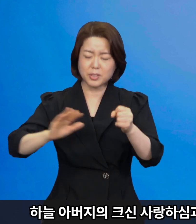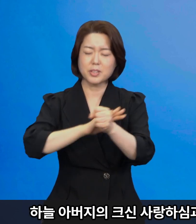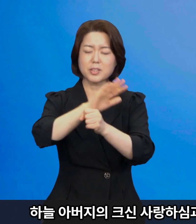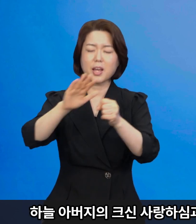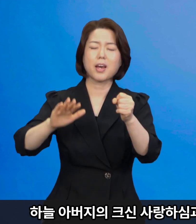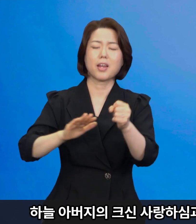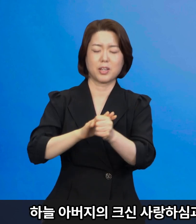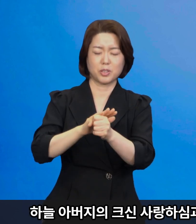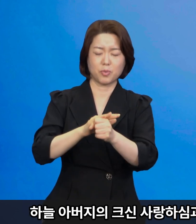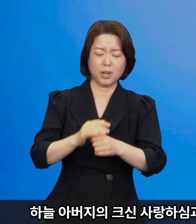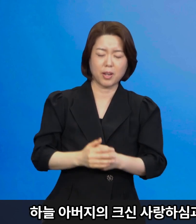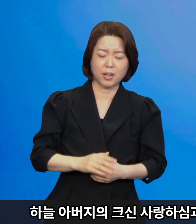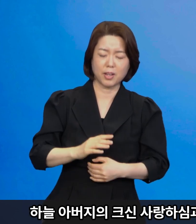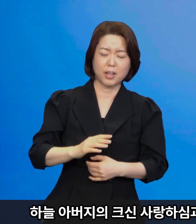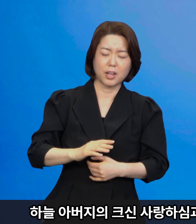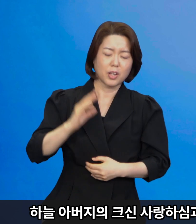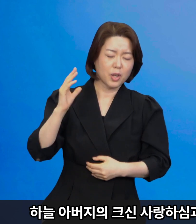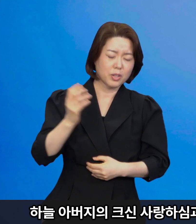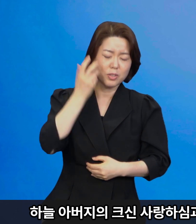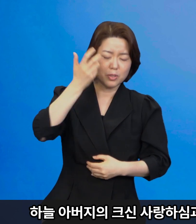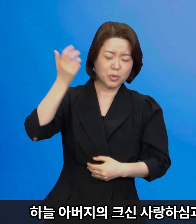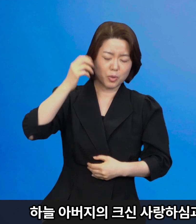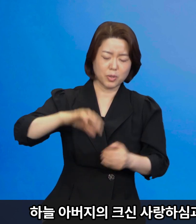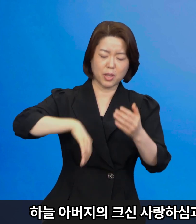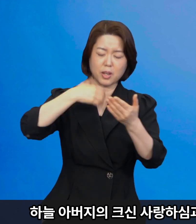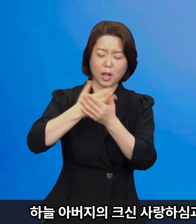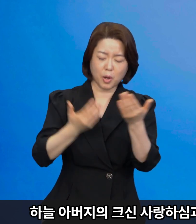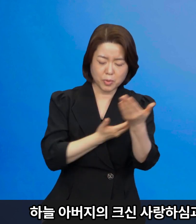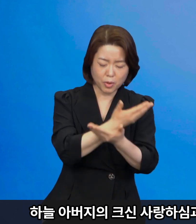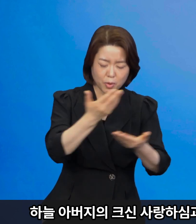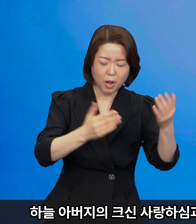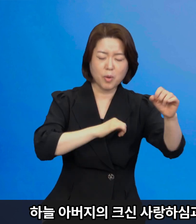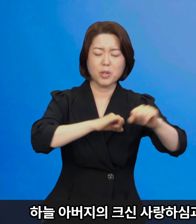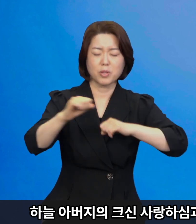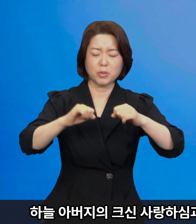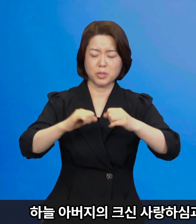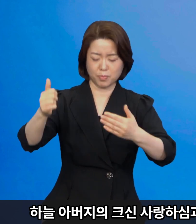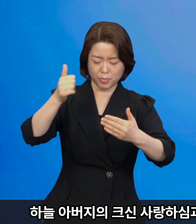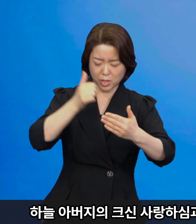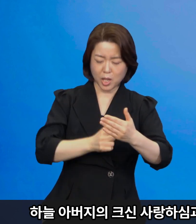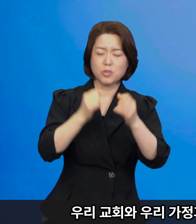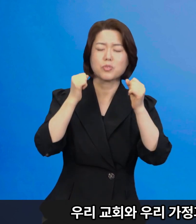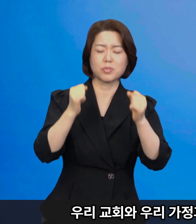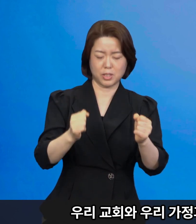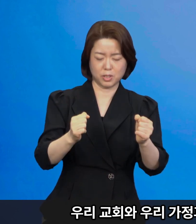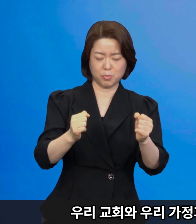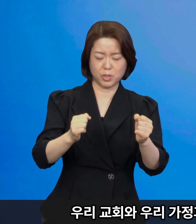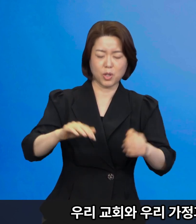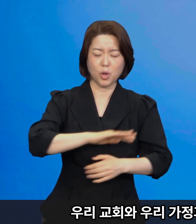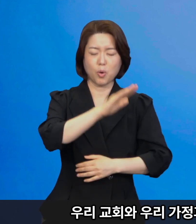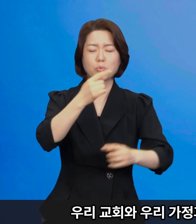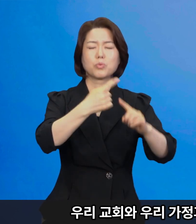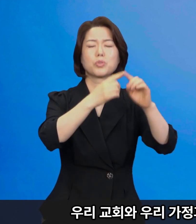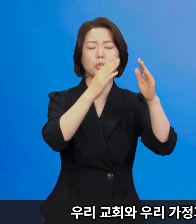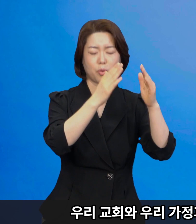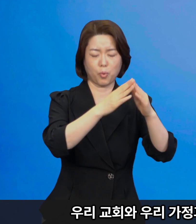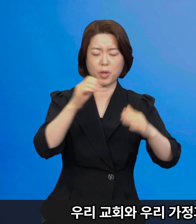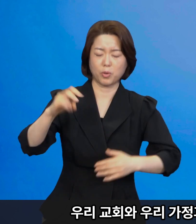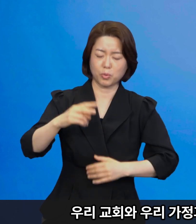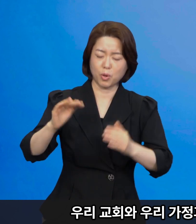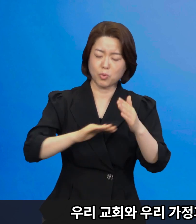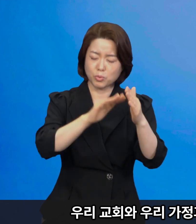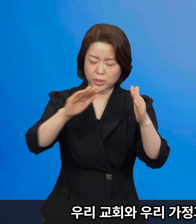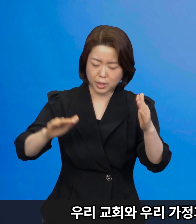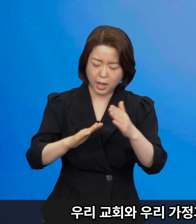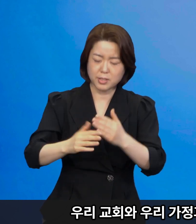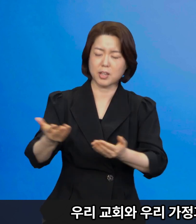사랑하심과 성령의 감화, 감동, 역사, 내주하심이 우리 교회와 우리